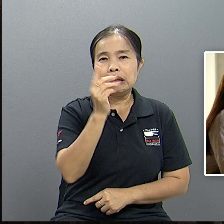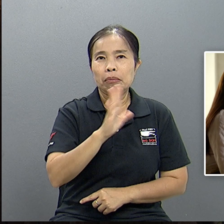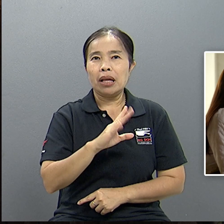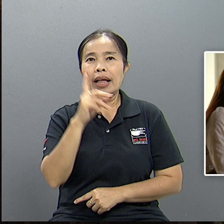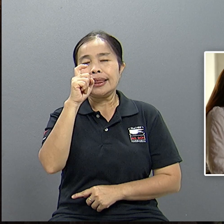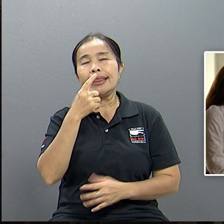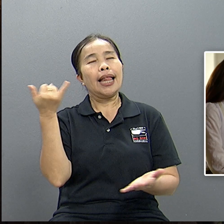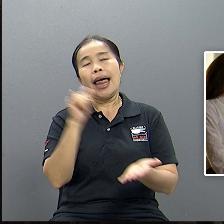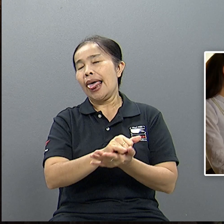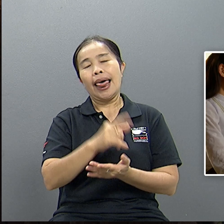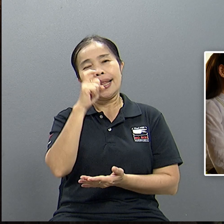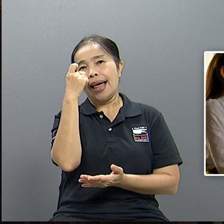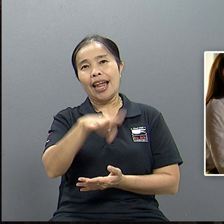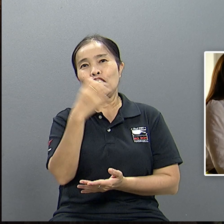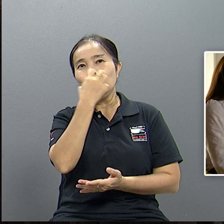ายแน